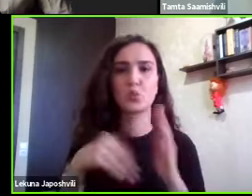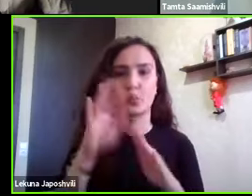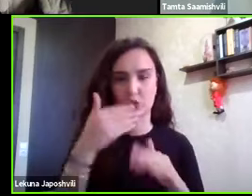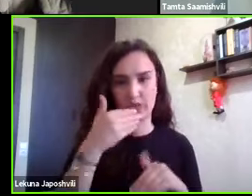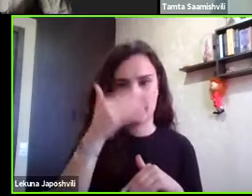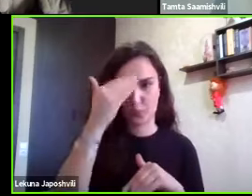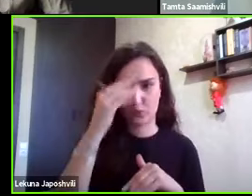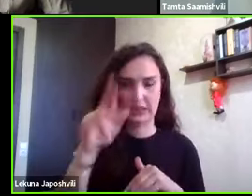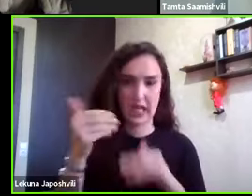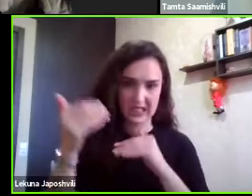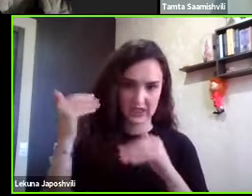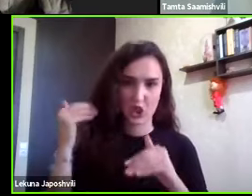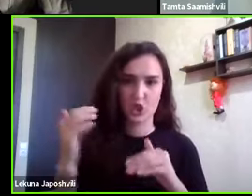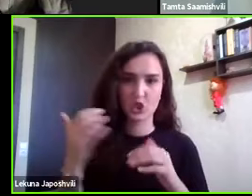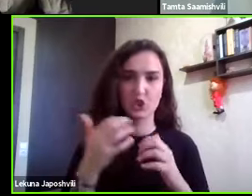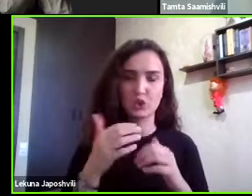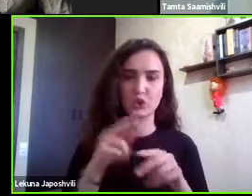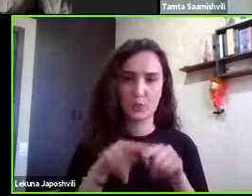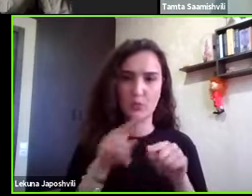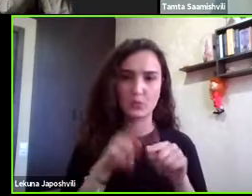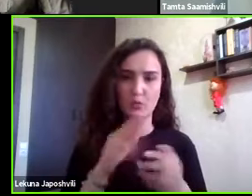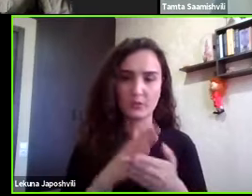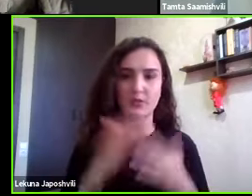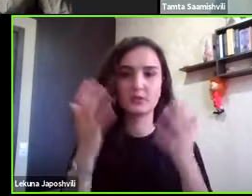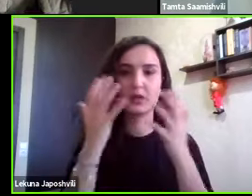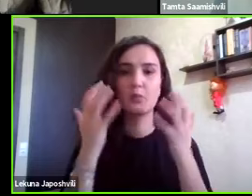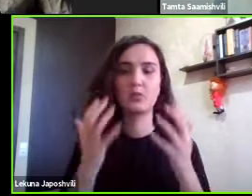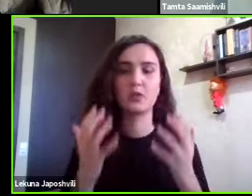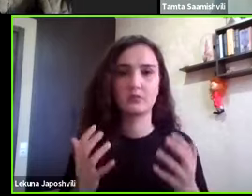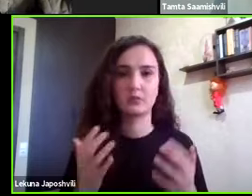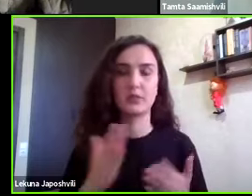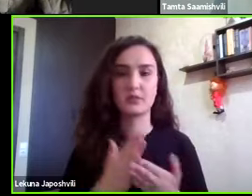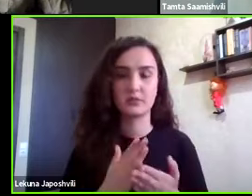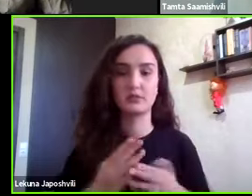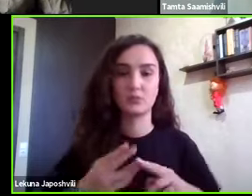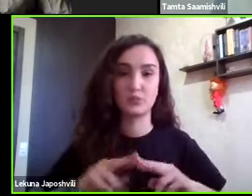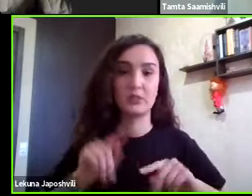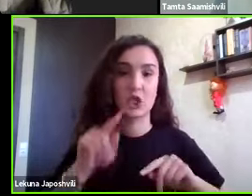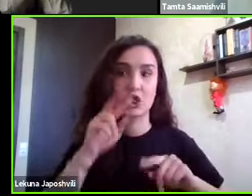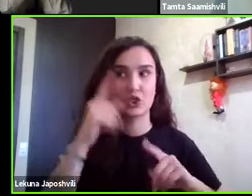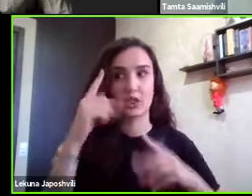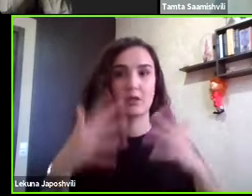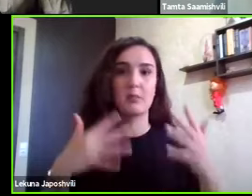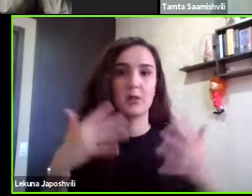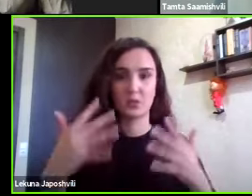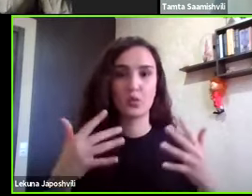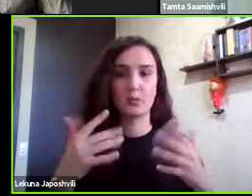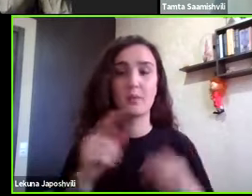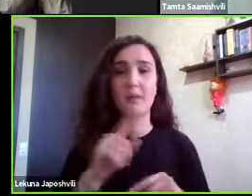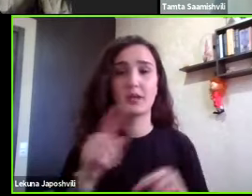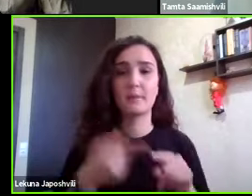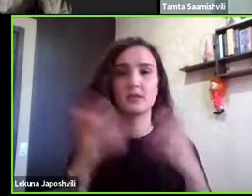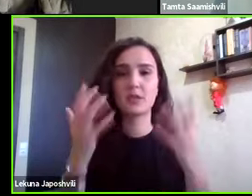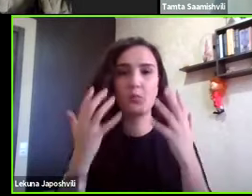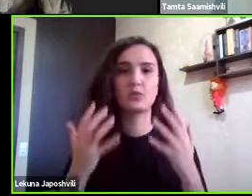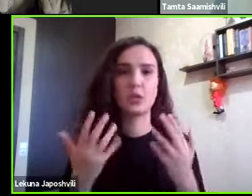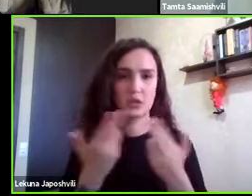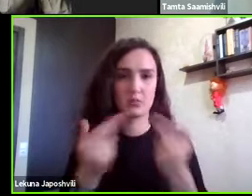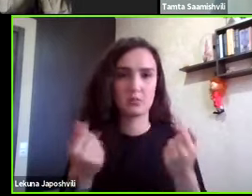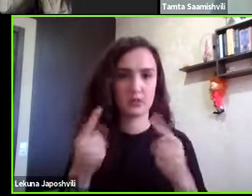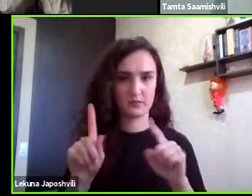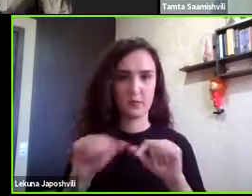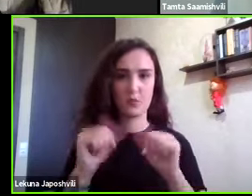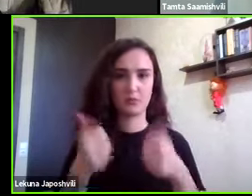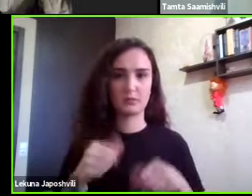ადრე შემოდგომაზე არის. გამონაყარი აქვს მასაც და აი იმიტომ ეშლება თხოვნე. მაგრამ ეს გამონაყარი რა თქმა უნდა სხვა ტიპის